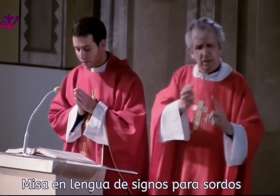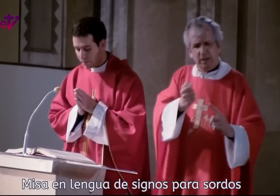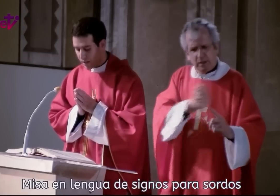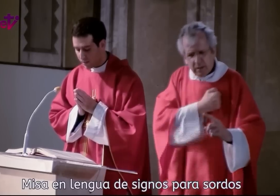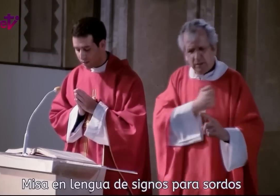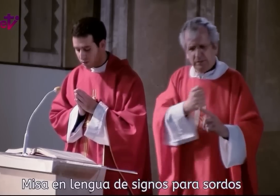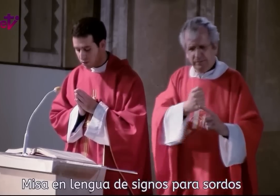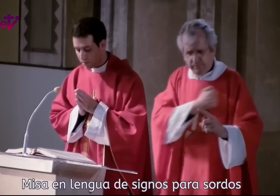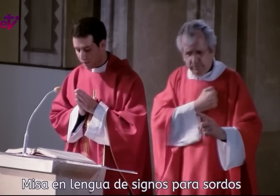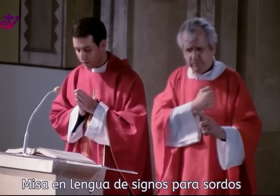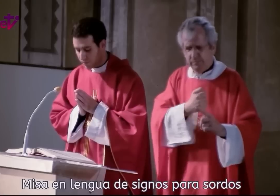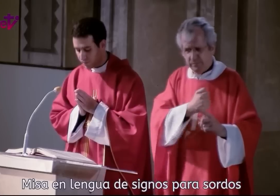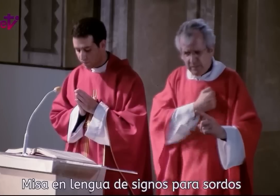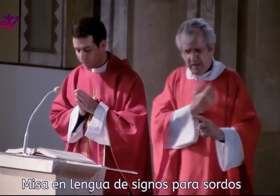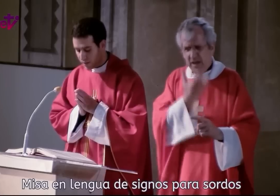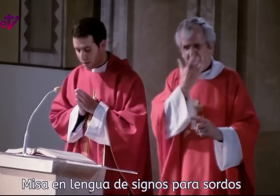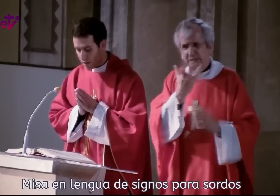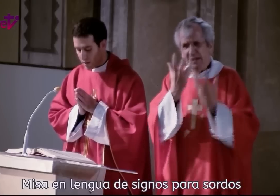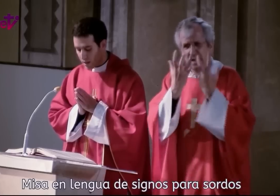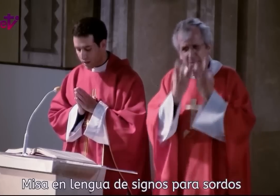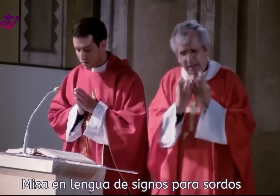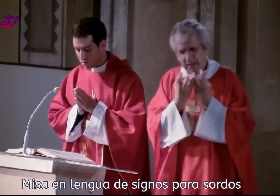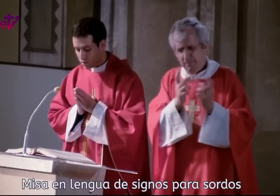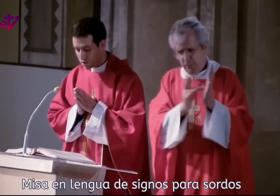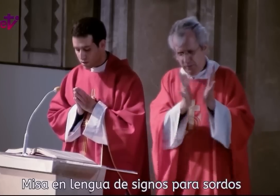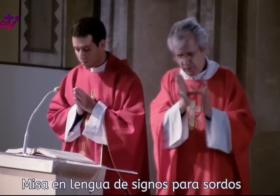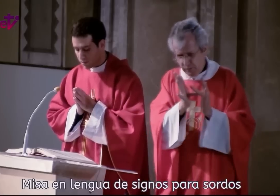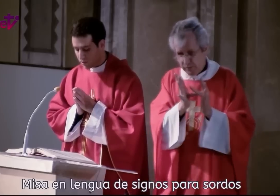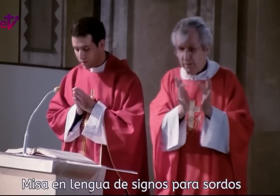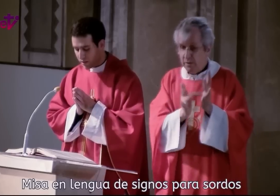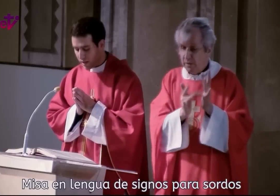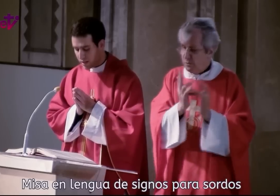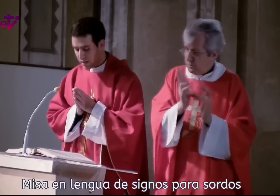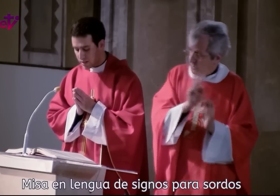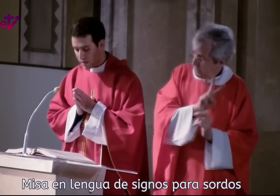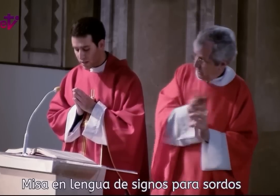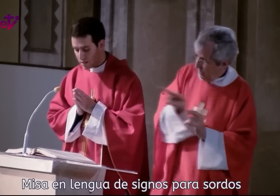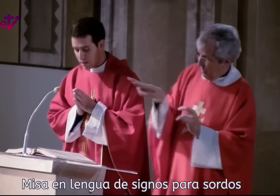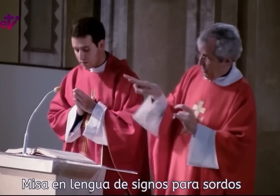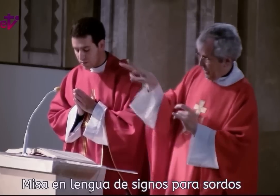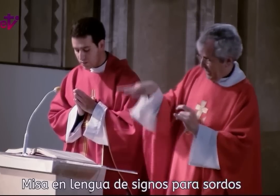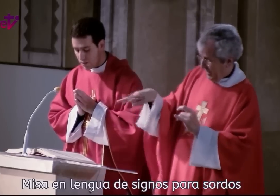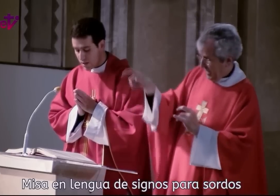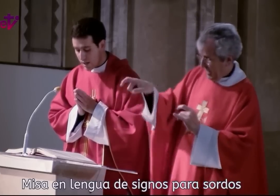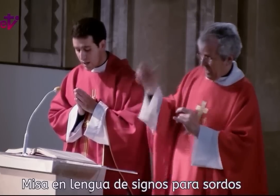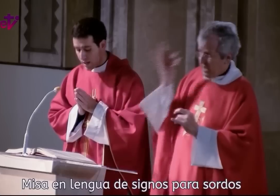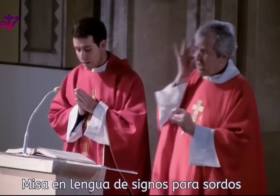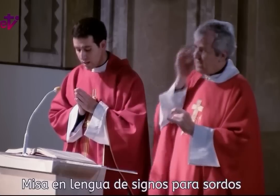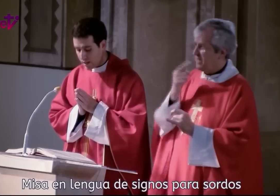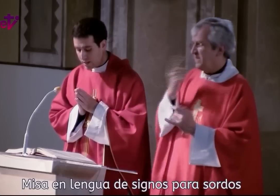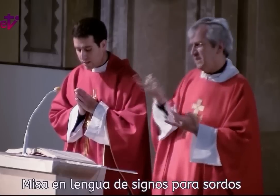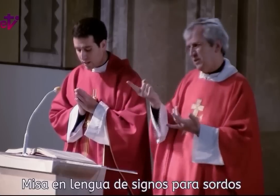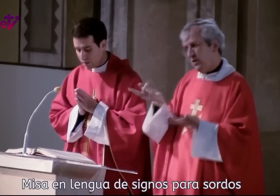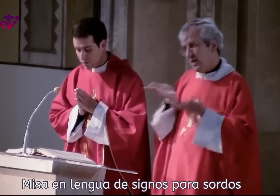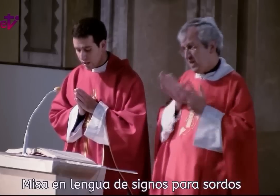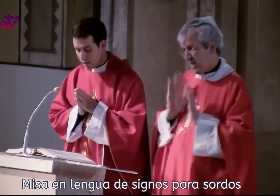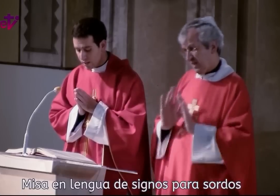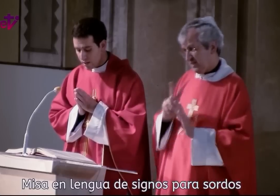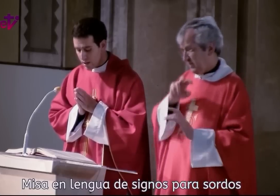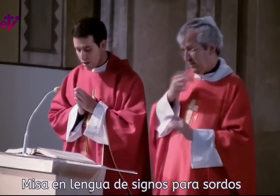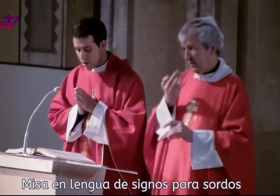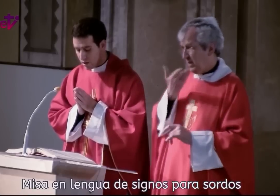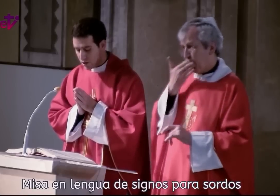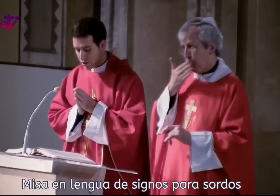y lanzaban lamentos por él. Jesús se volvió hacia ellas y les dijo: «Hijas de